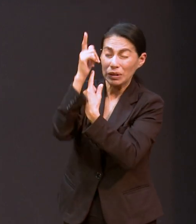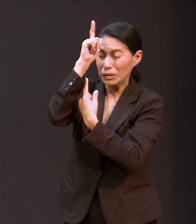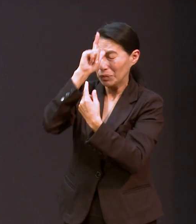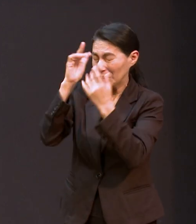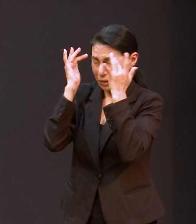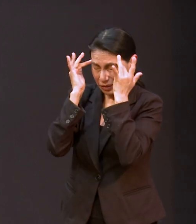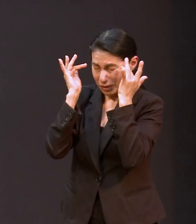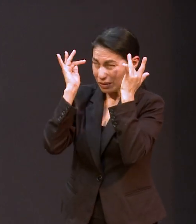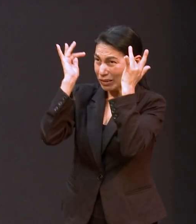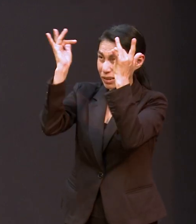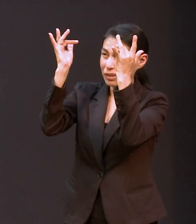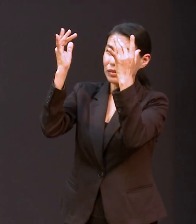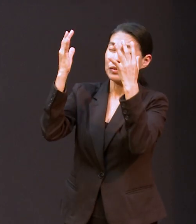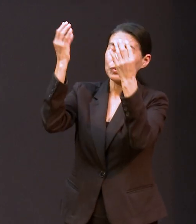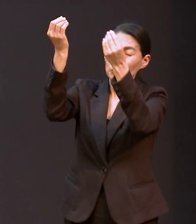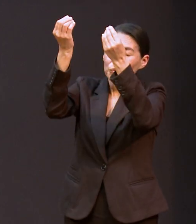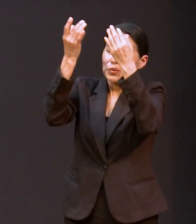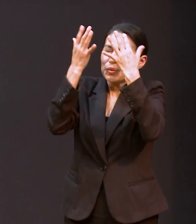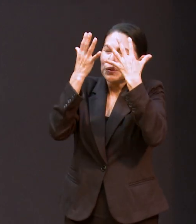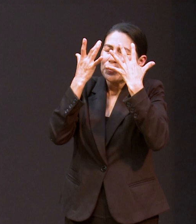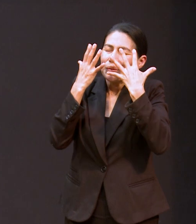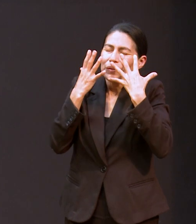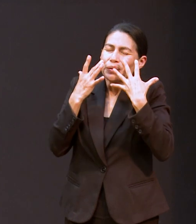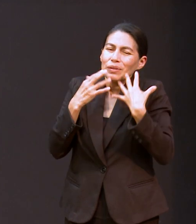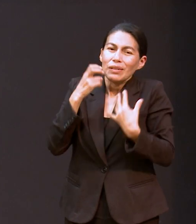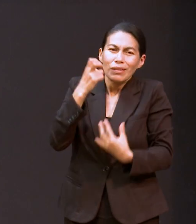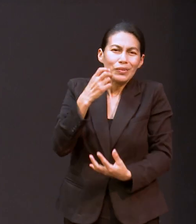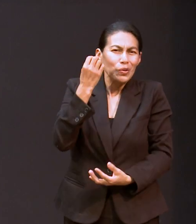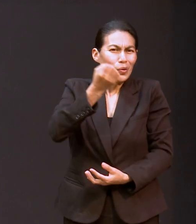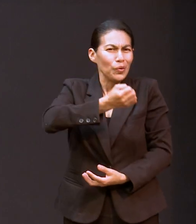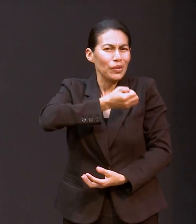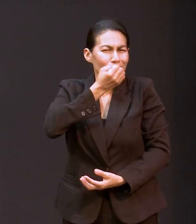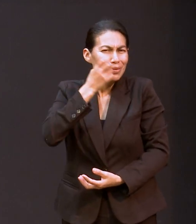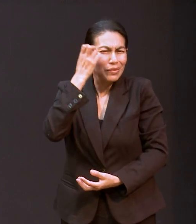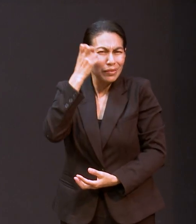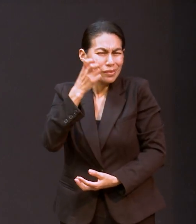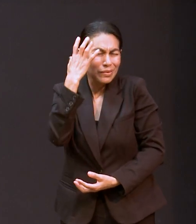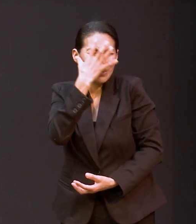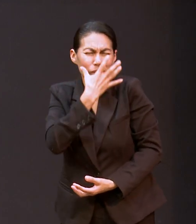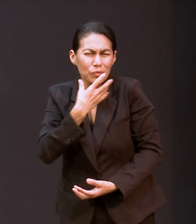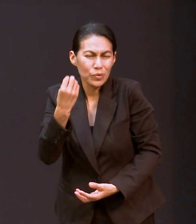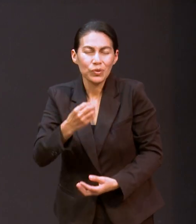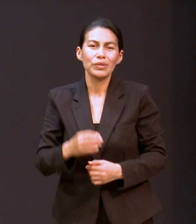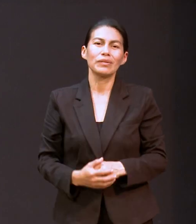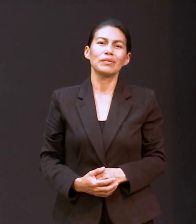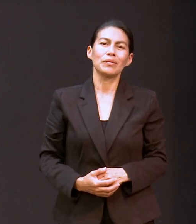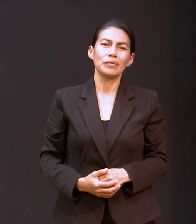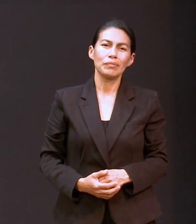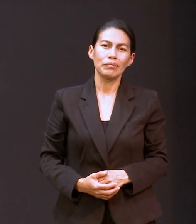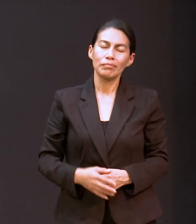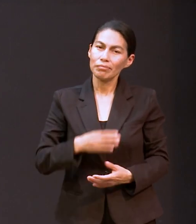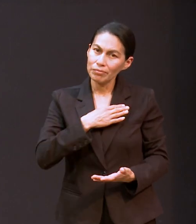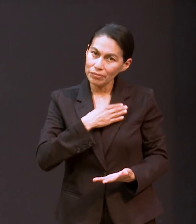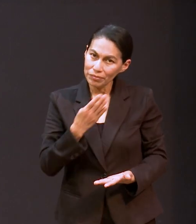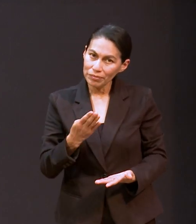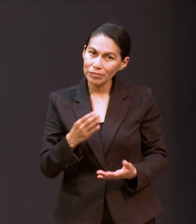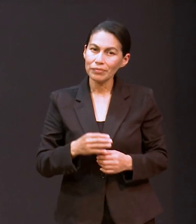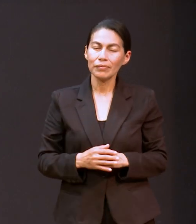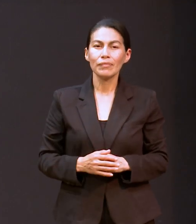su santo espíritu qué mejor oración que pedir el regalo más grande que es el Espíritu Santo